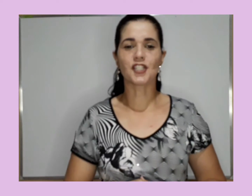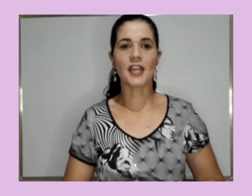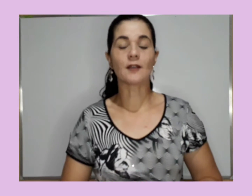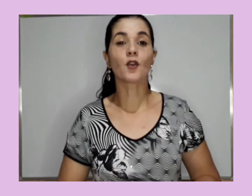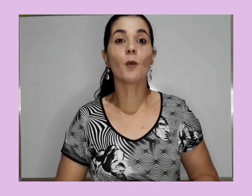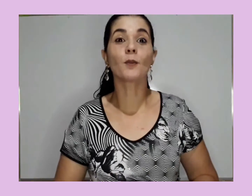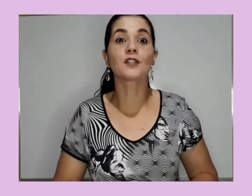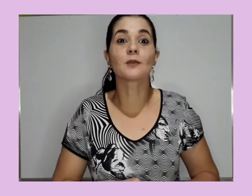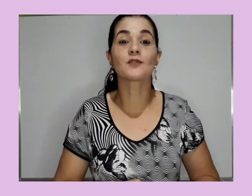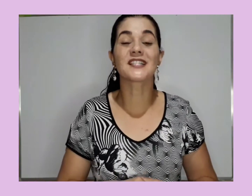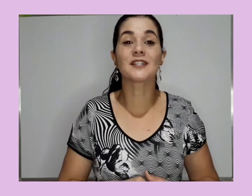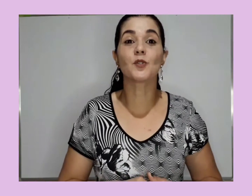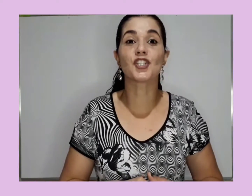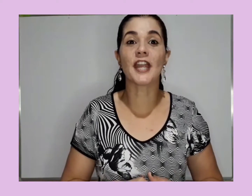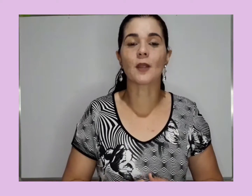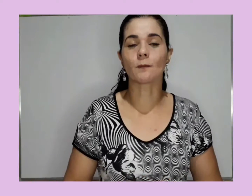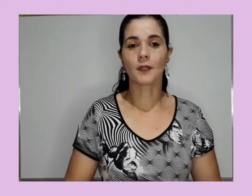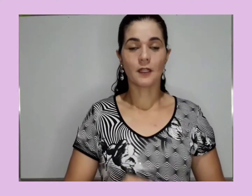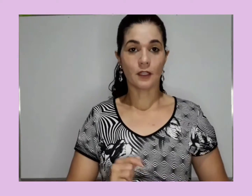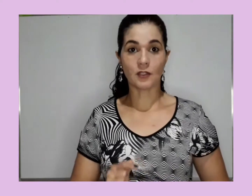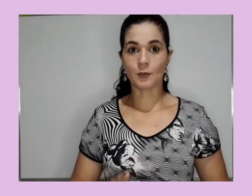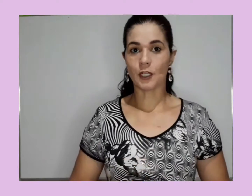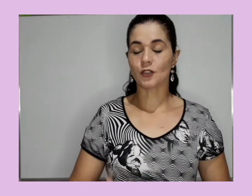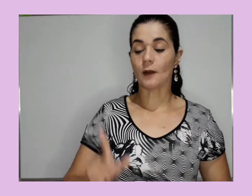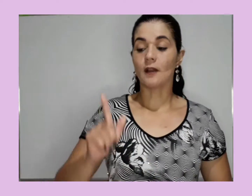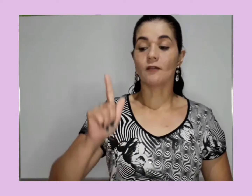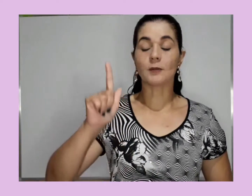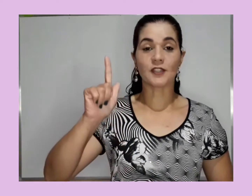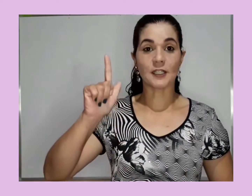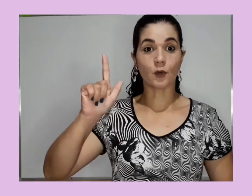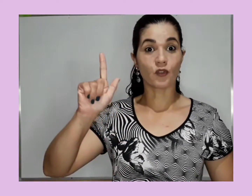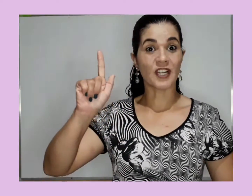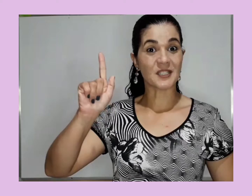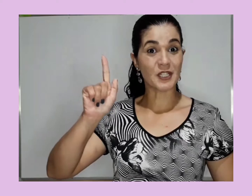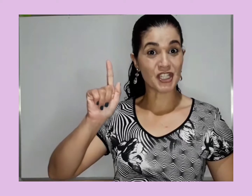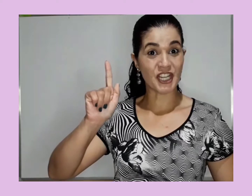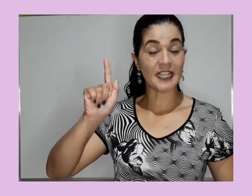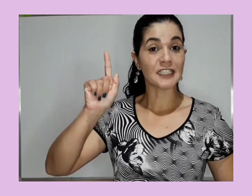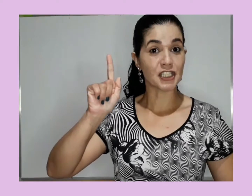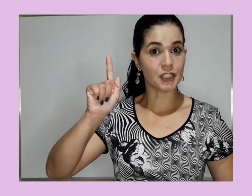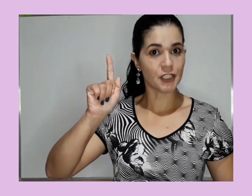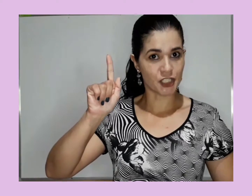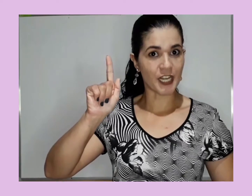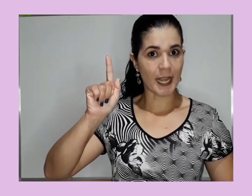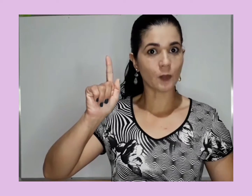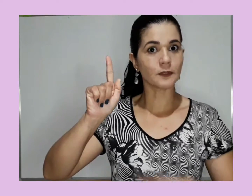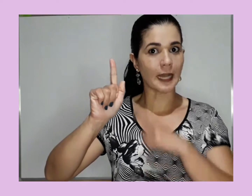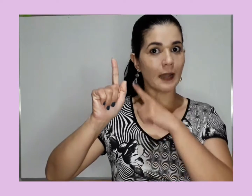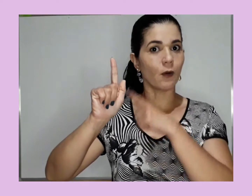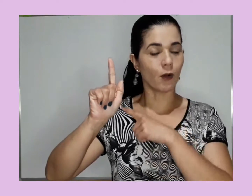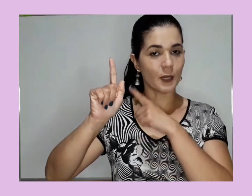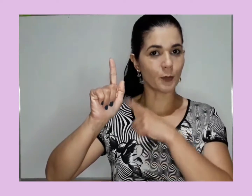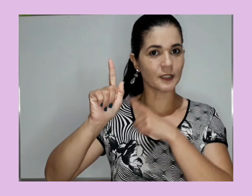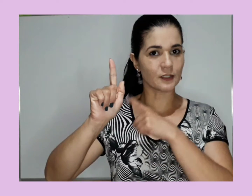E como nós vamos fazer o genro? Nós vamos, olha só, vamos fazer a configuração em G, de genro, tá? Olha a importância do